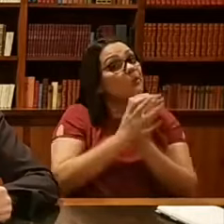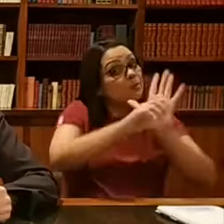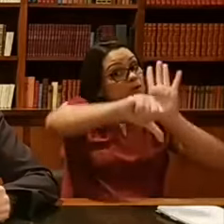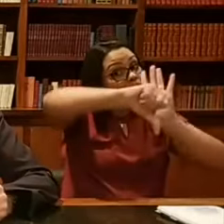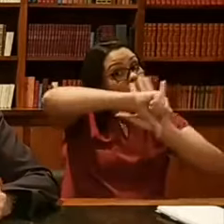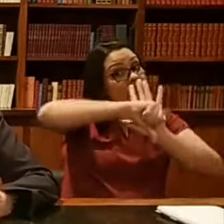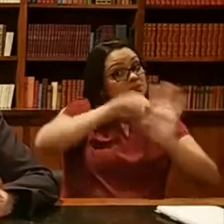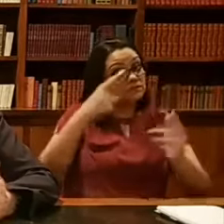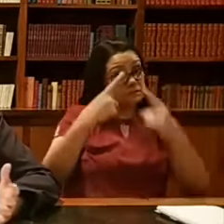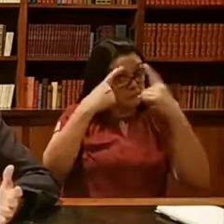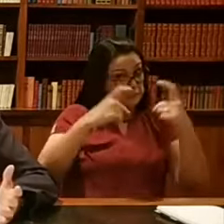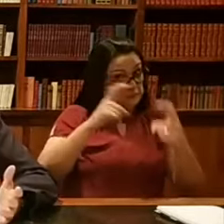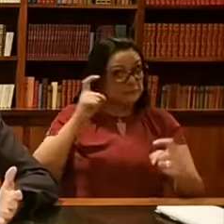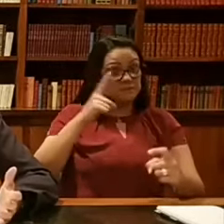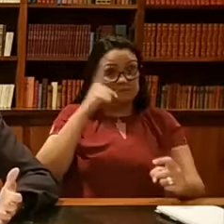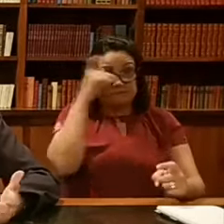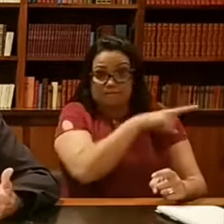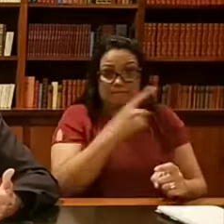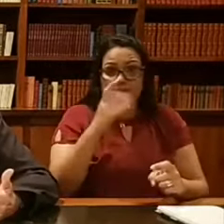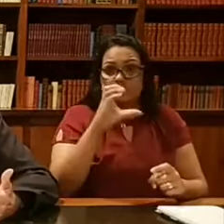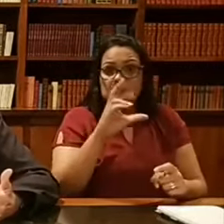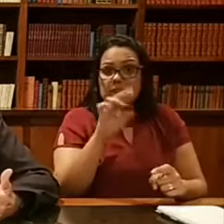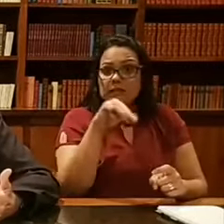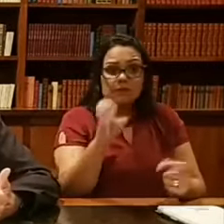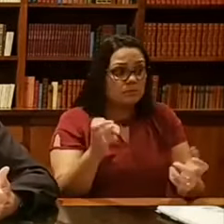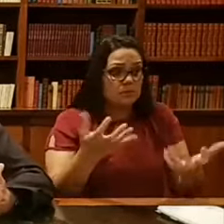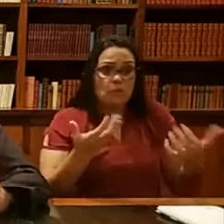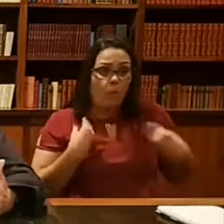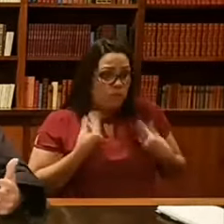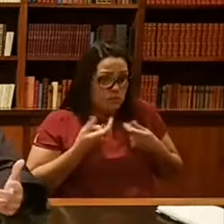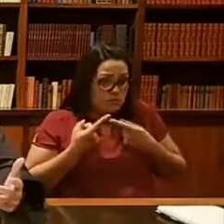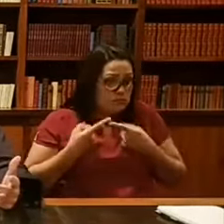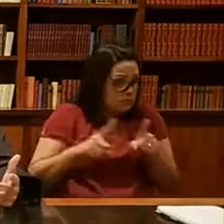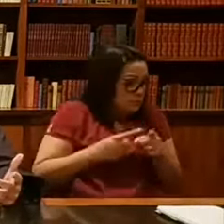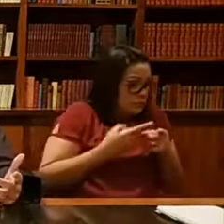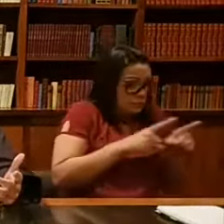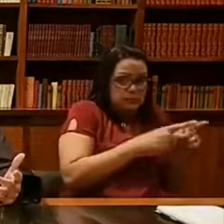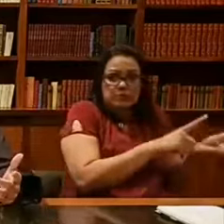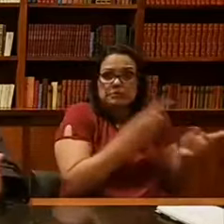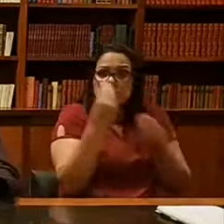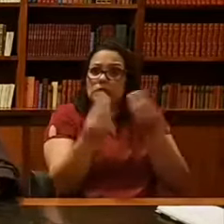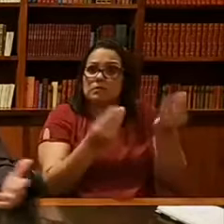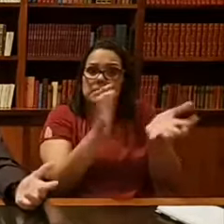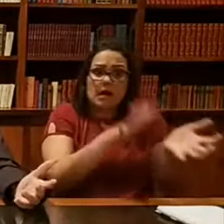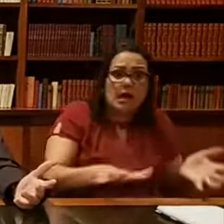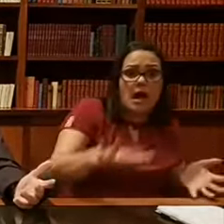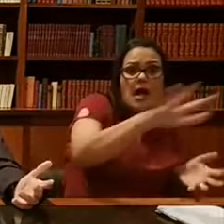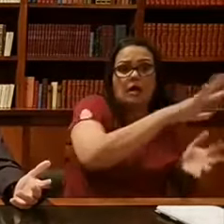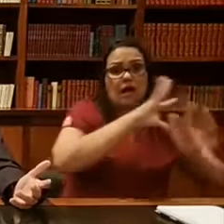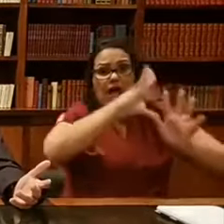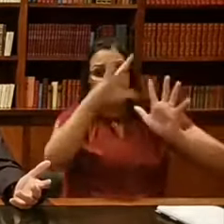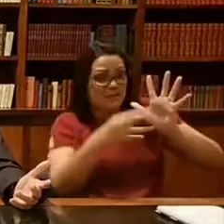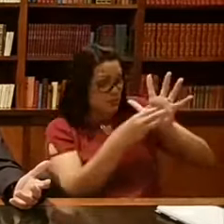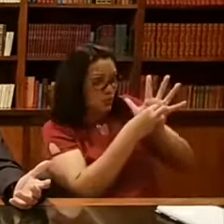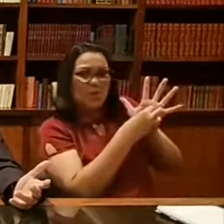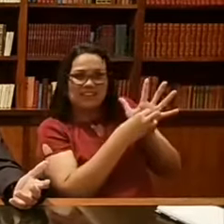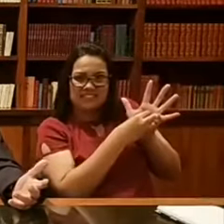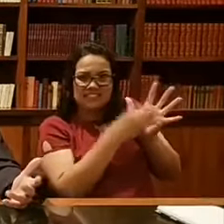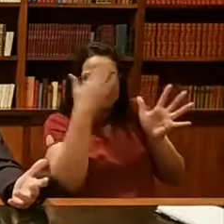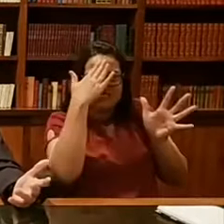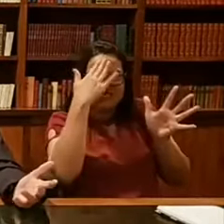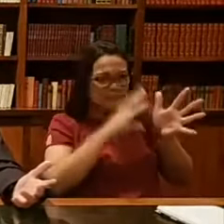Agora, como combater tudo isso sem meios, né? na região amazônica, que pega, se não me engano, acho que